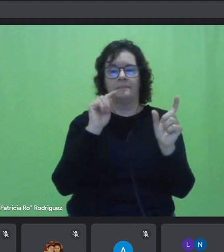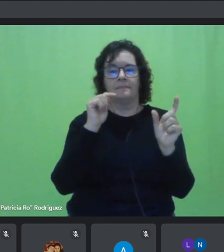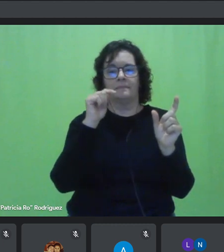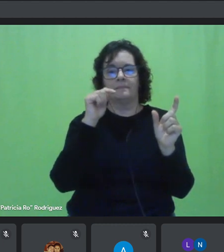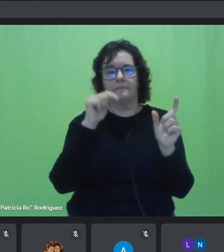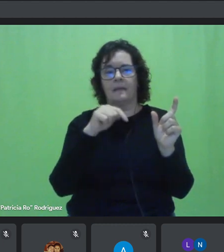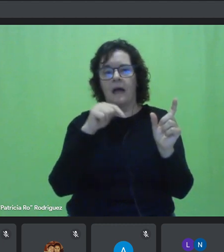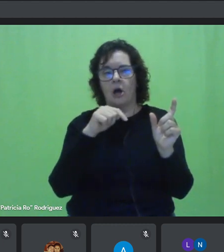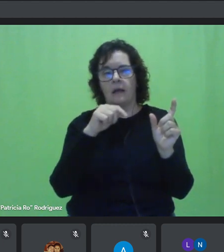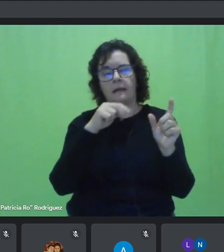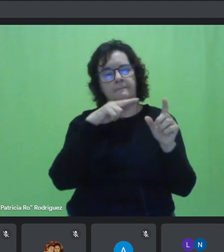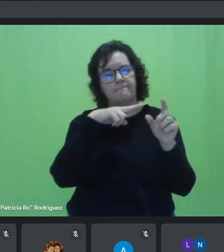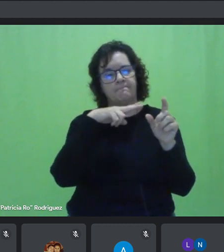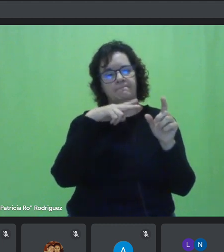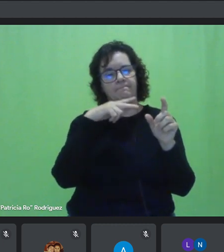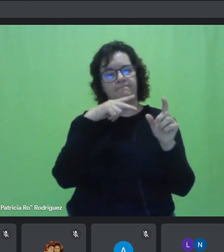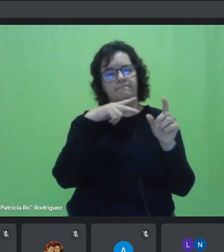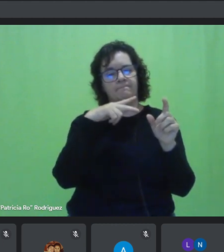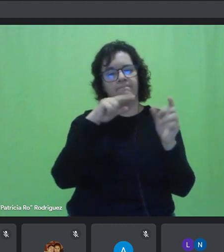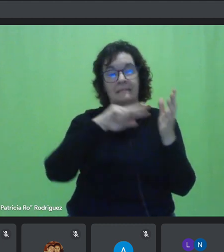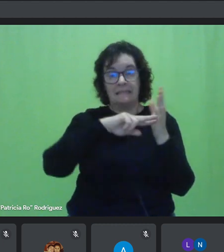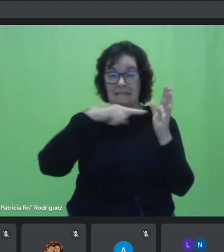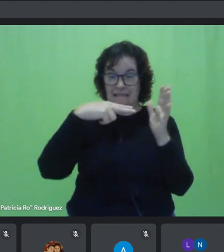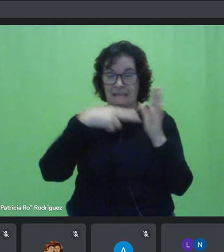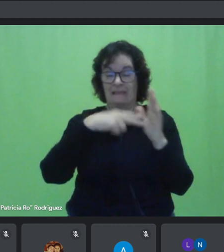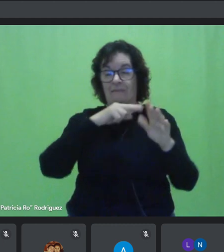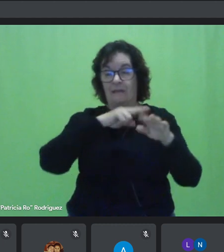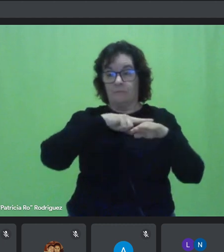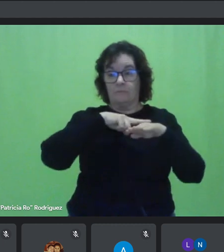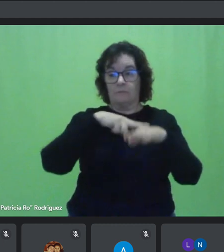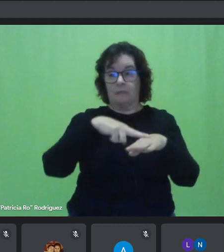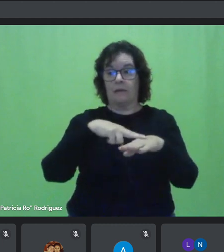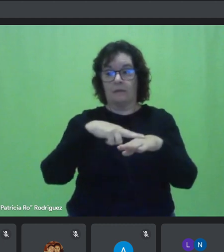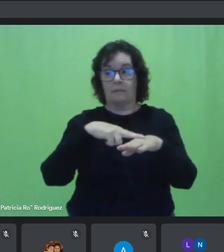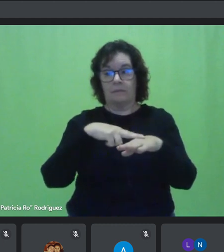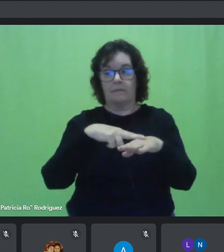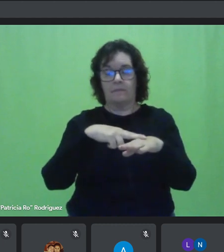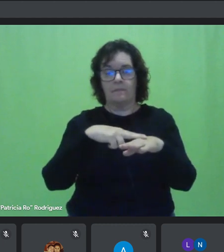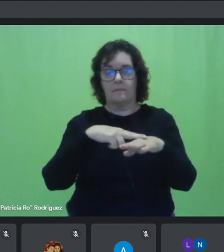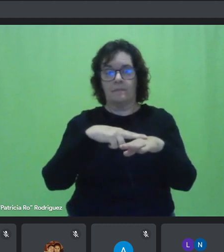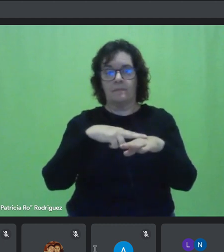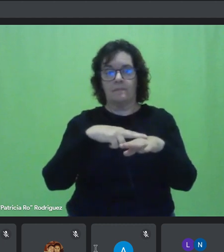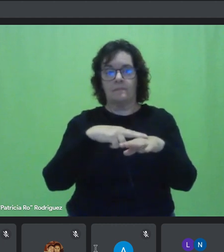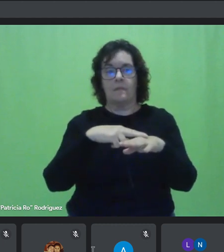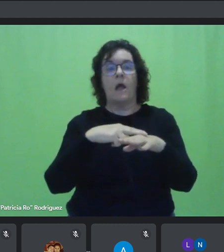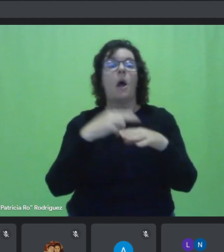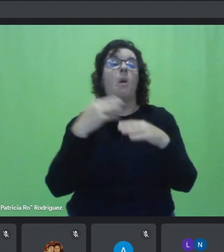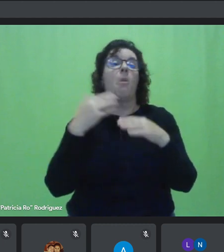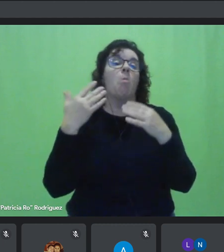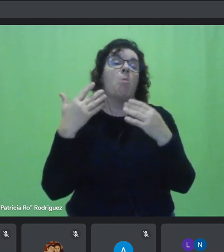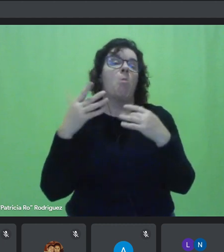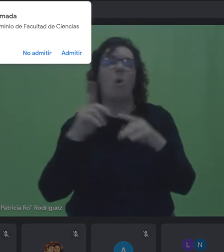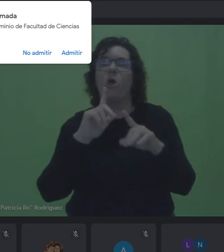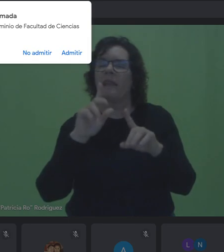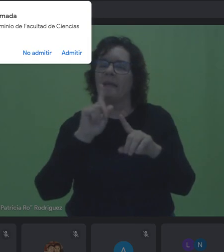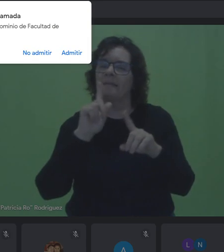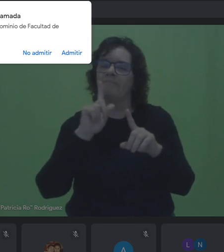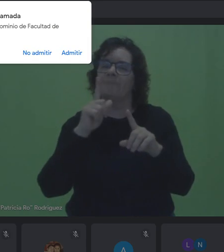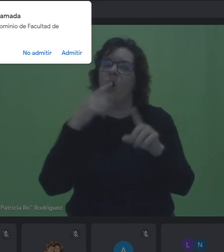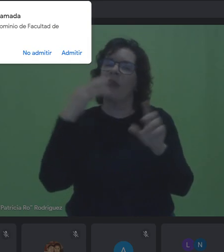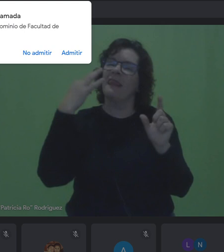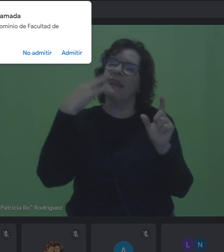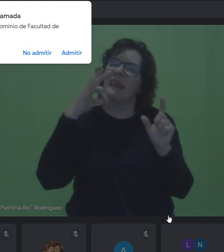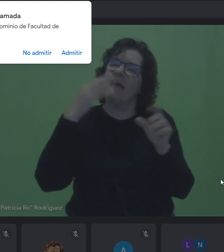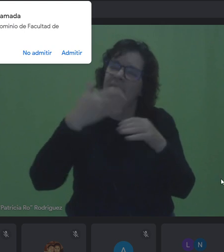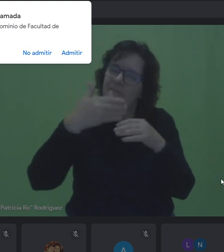¿sí? Que sería, acá está mal, no es podría, sino debería, después lo voy a corregir,